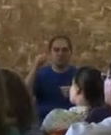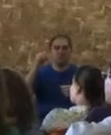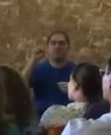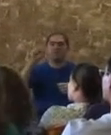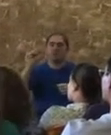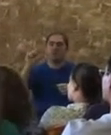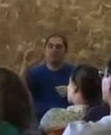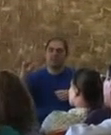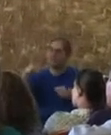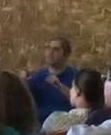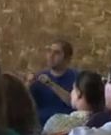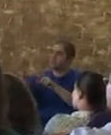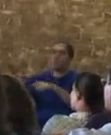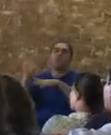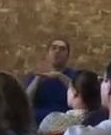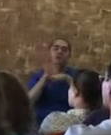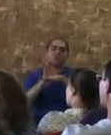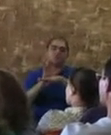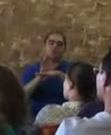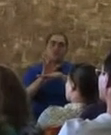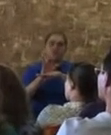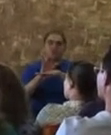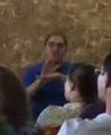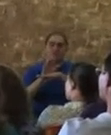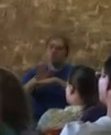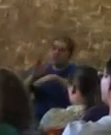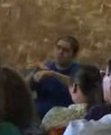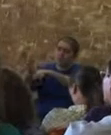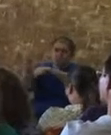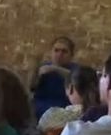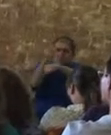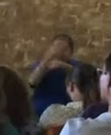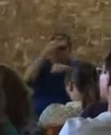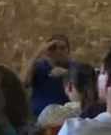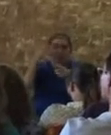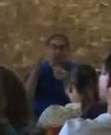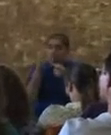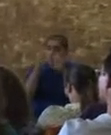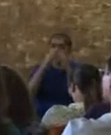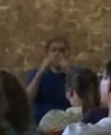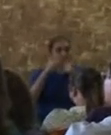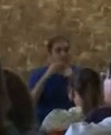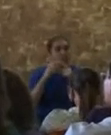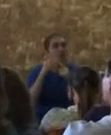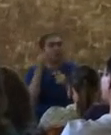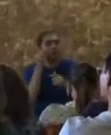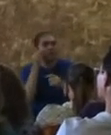pastor de São Paulo, presidente, e o Tércio de Campinas. Nós chamamos todos os ricos da igreja para